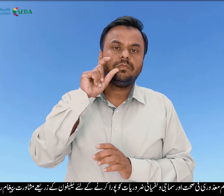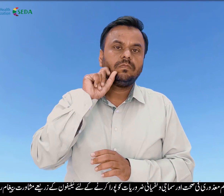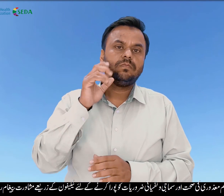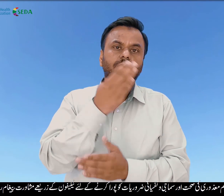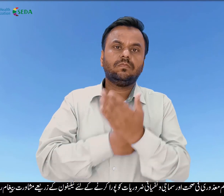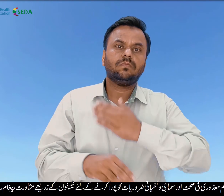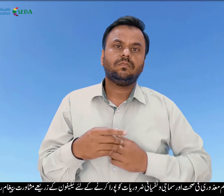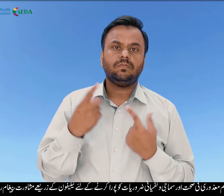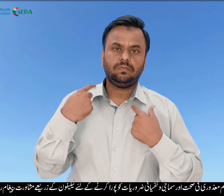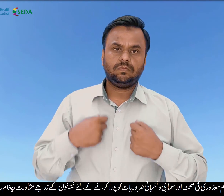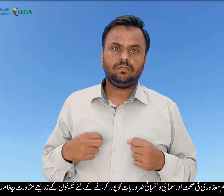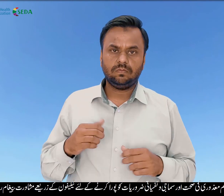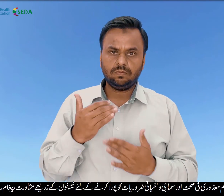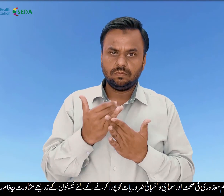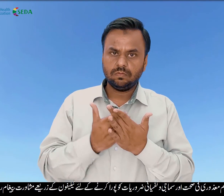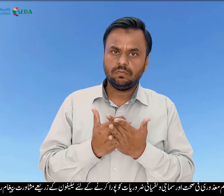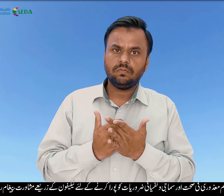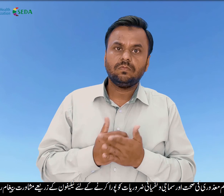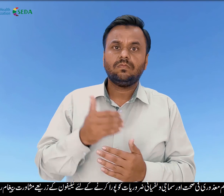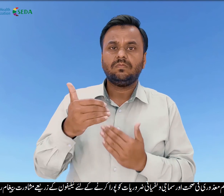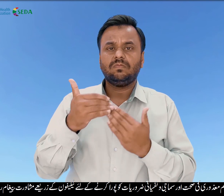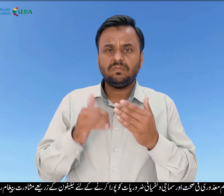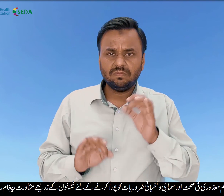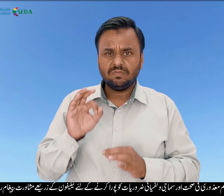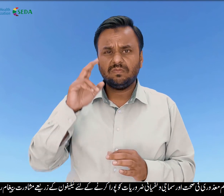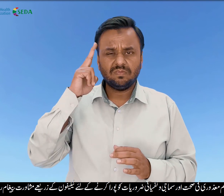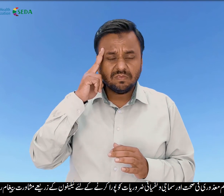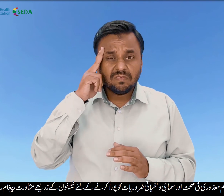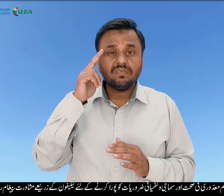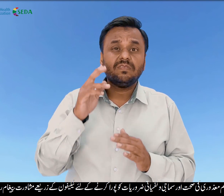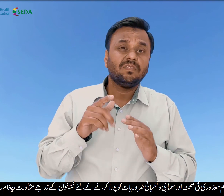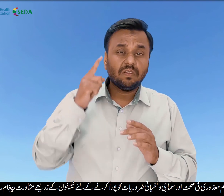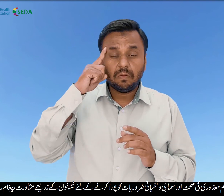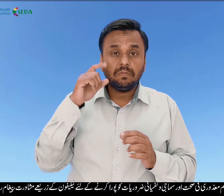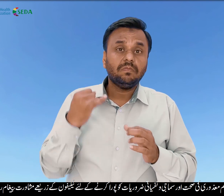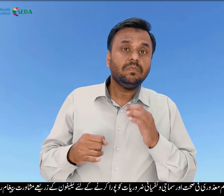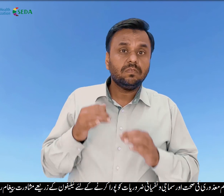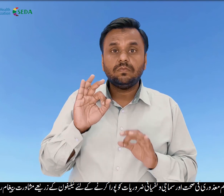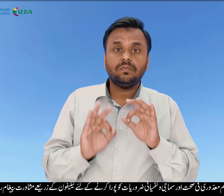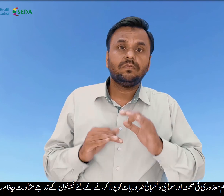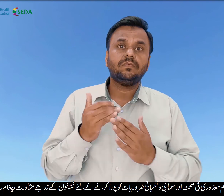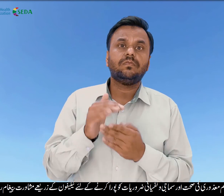افراد باہم معذوری کی صحت اور سماجی و نفسیاتی ضروریات کو پورا کرنے کے